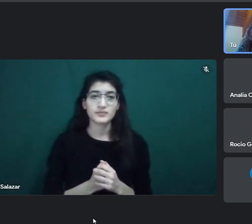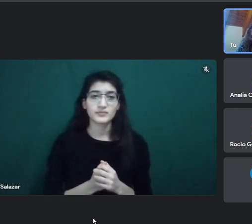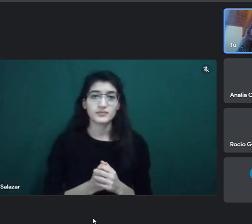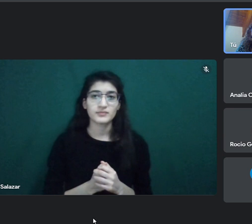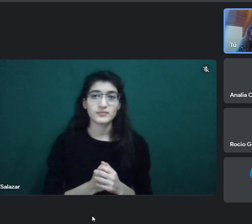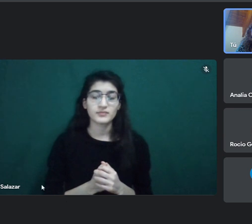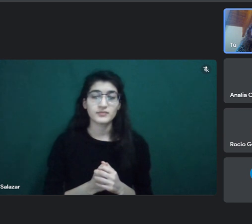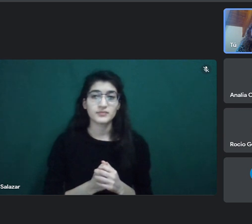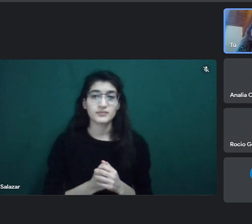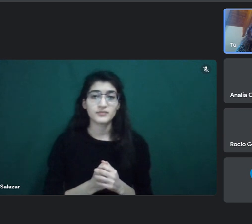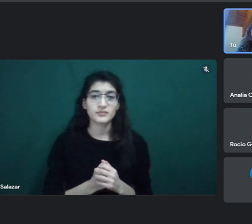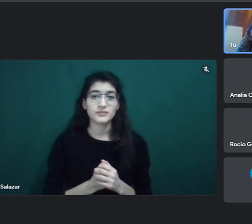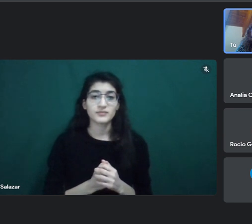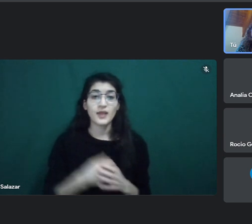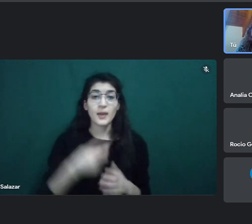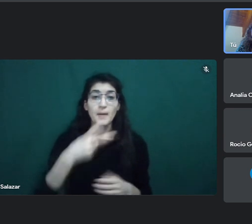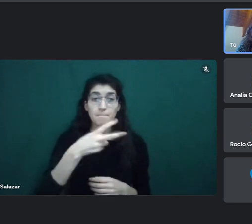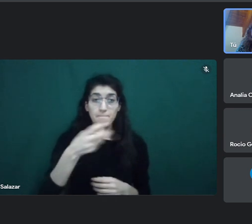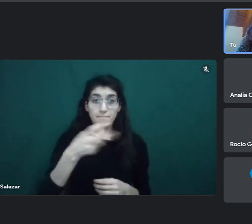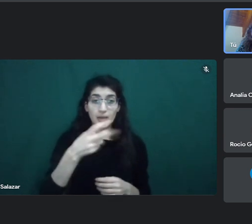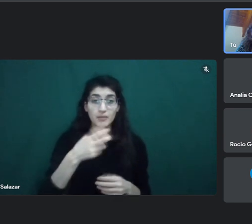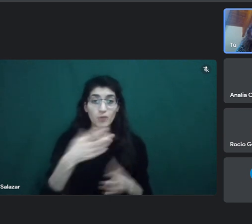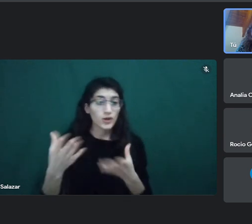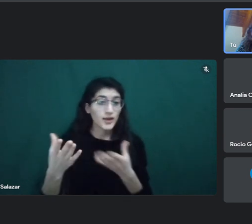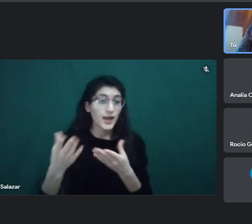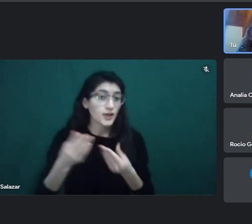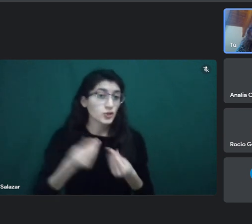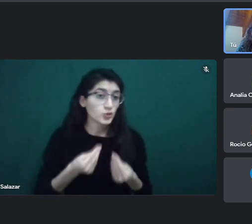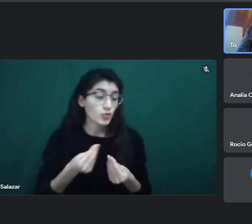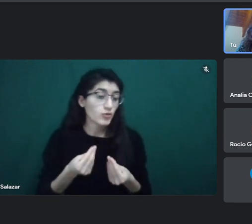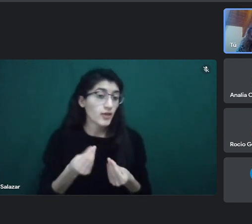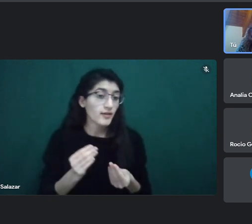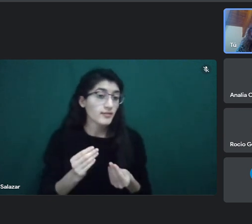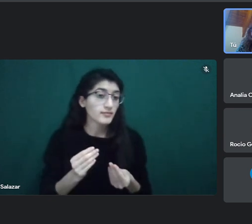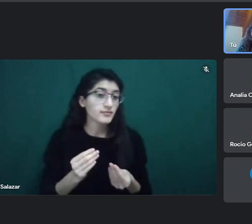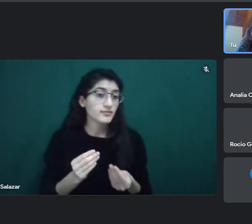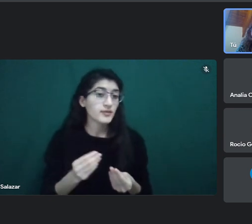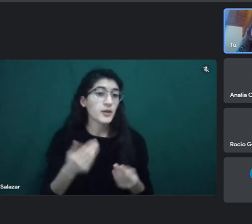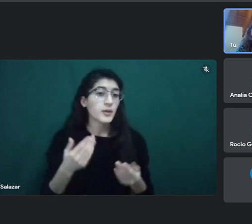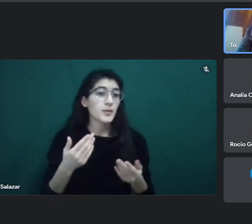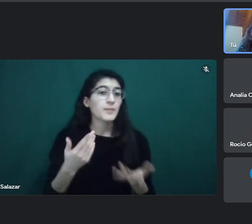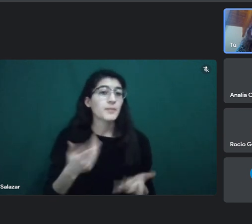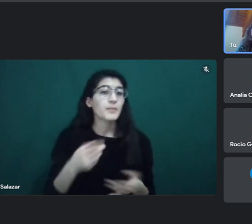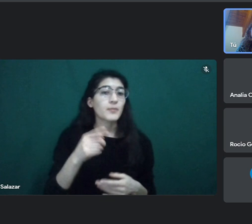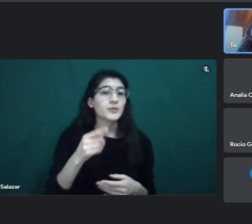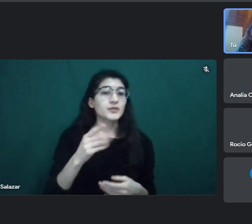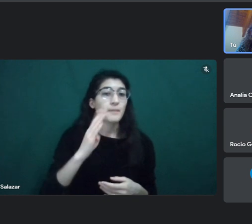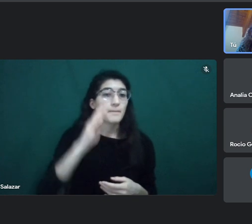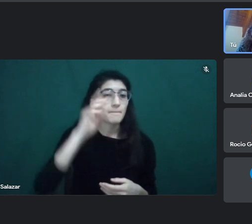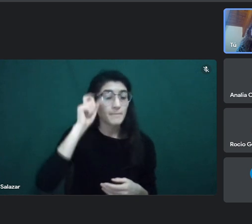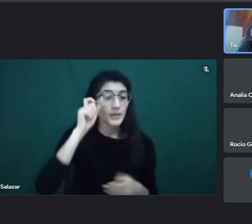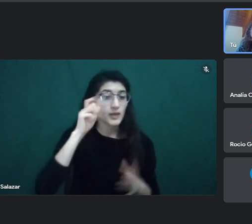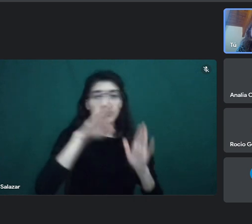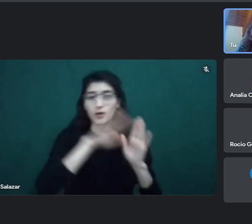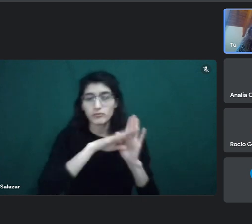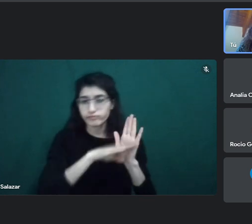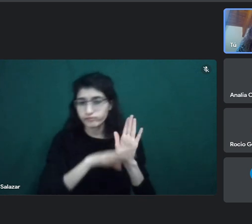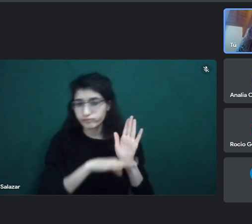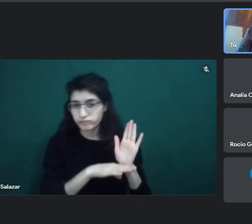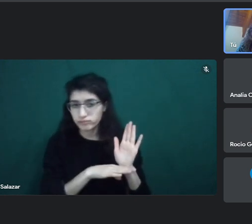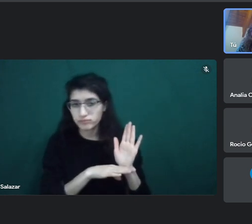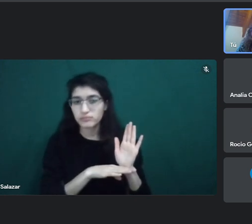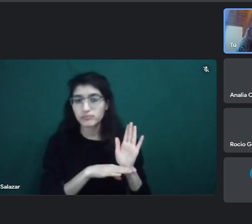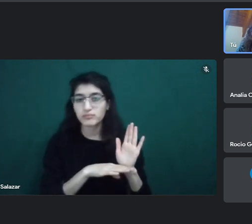Los verbos auxiliares que tenemos, ¿sí? Que es el be, que puede ser am, is o are, was o were o been